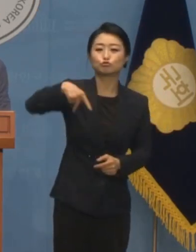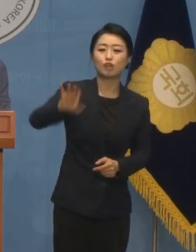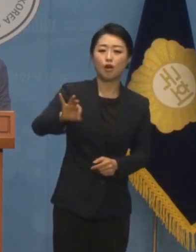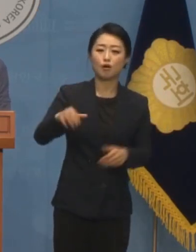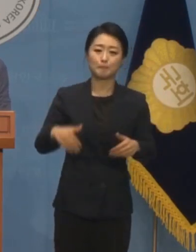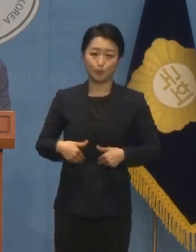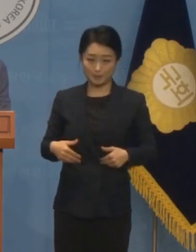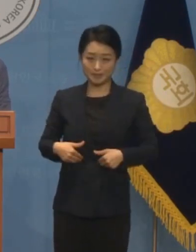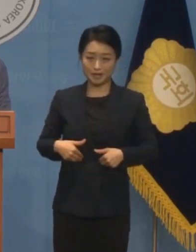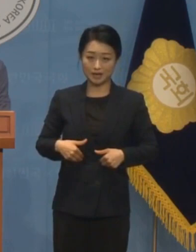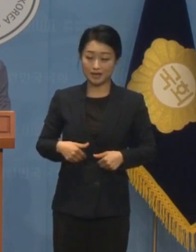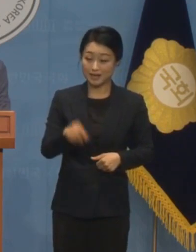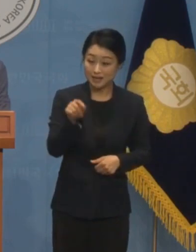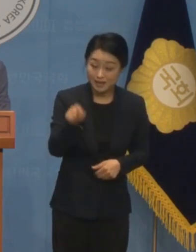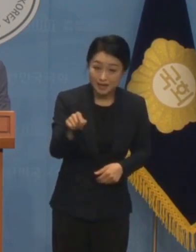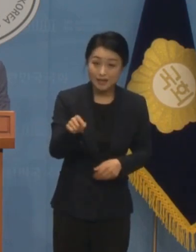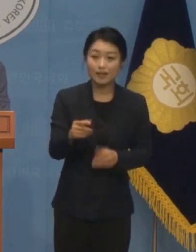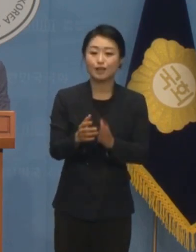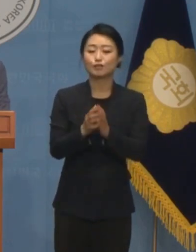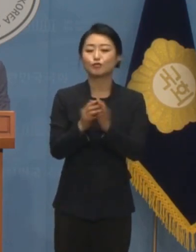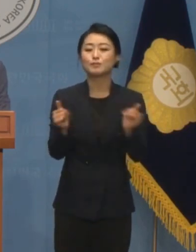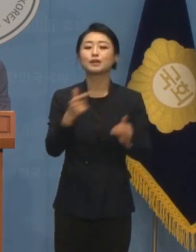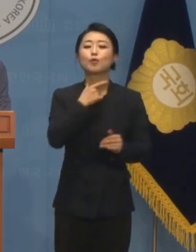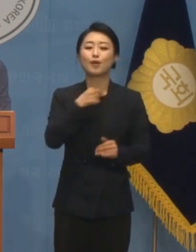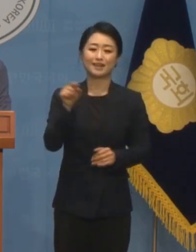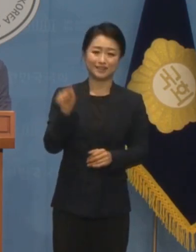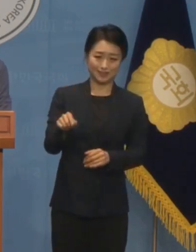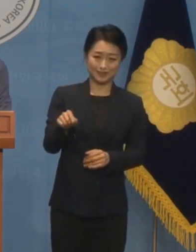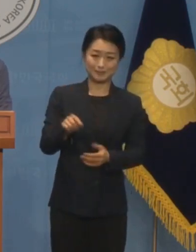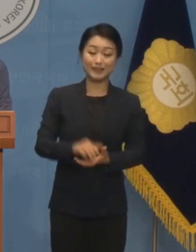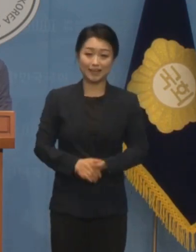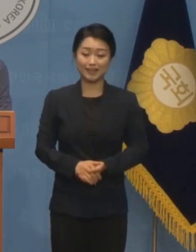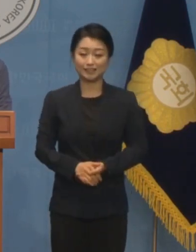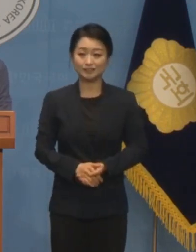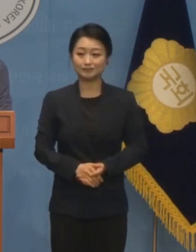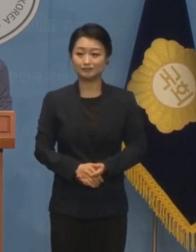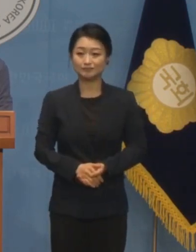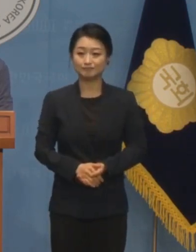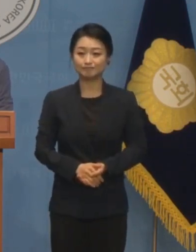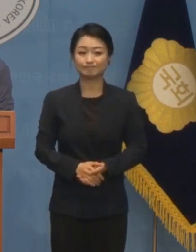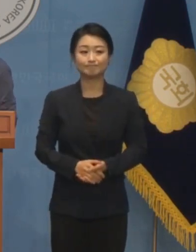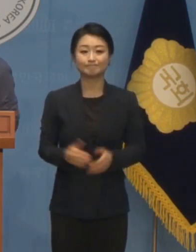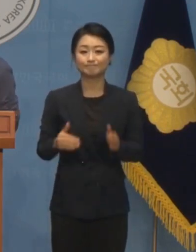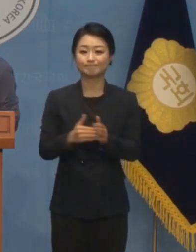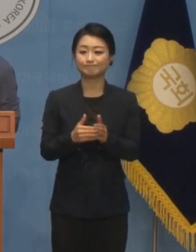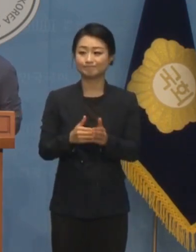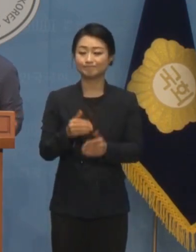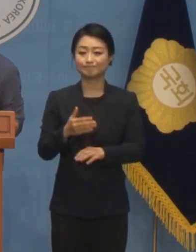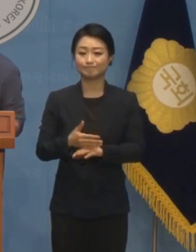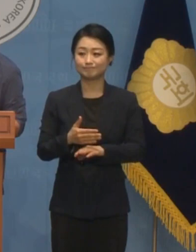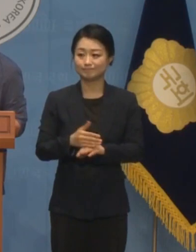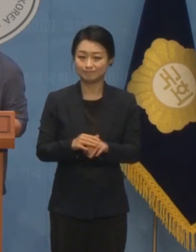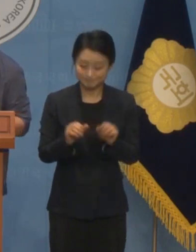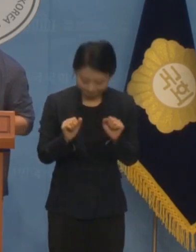사실입니다. 그것이 우리 국민들의 확고부동한 판단입니다. 이상입니다.